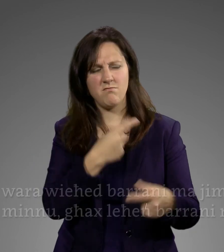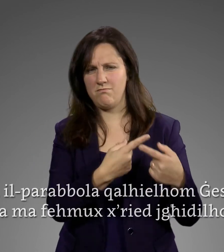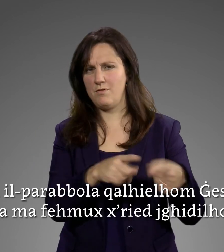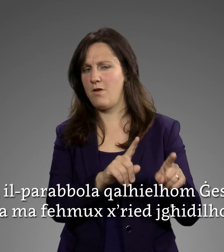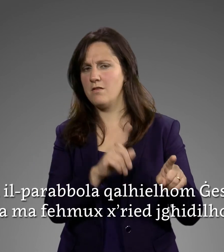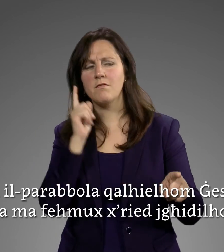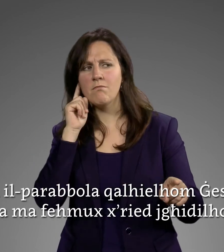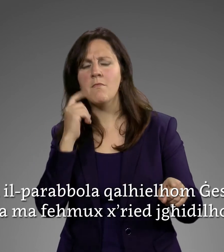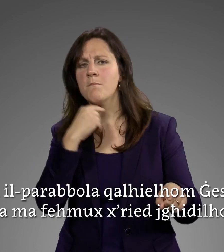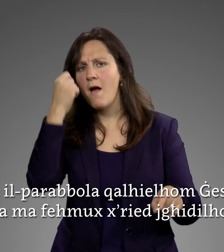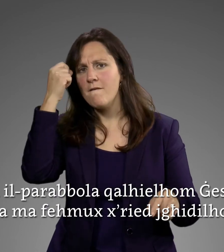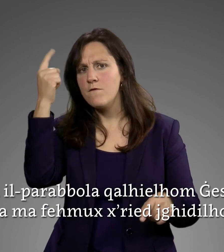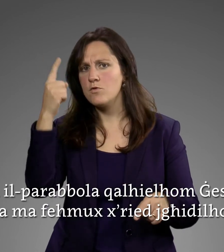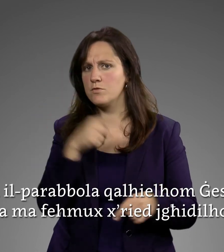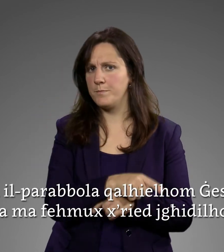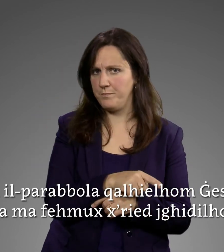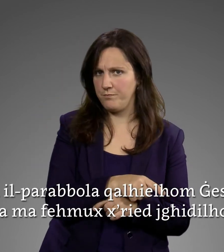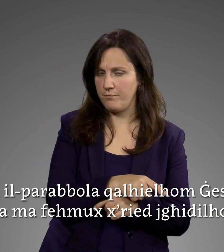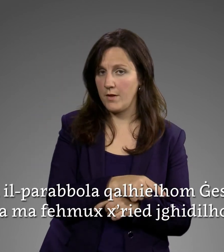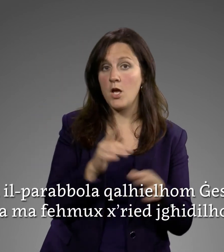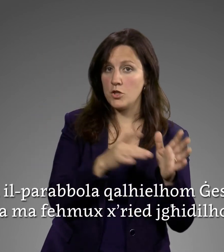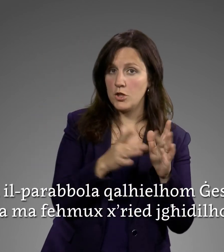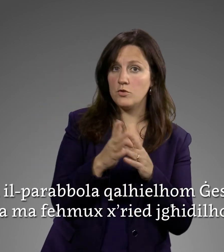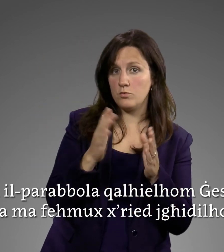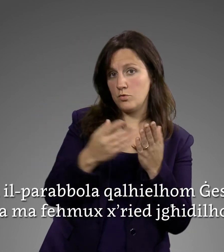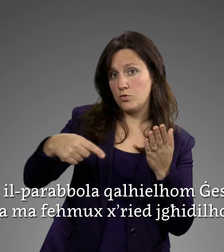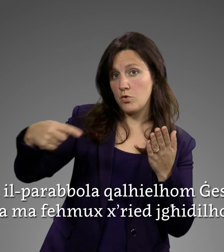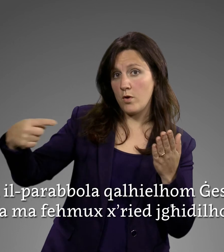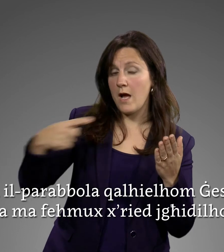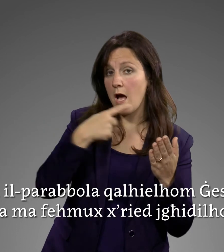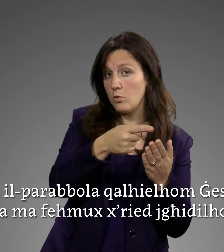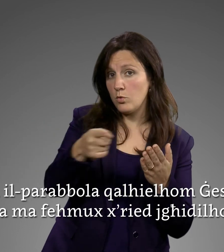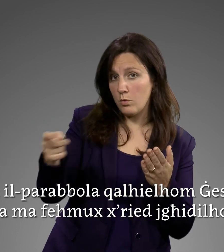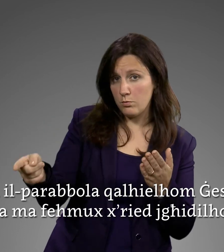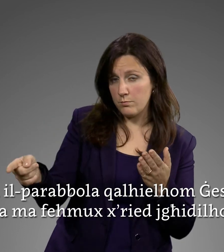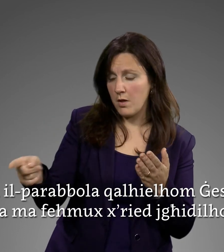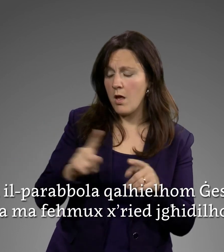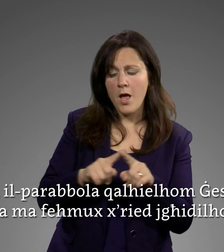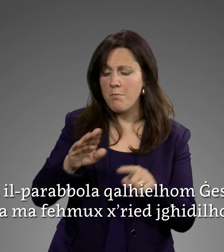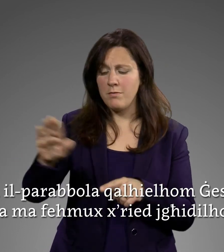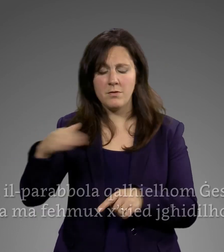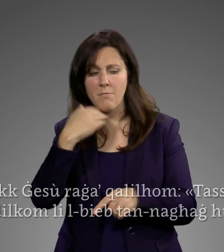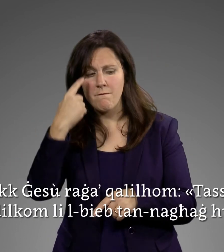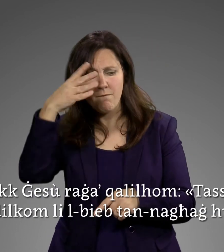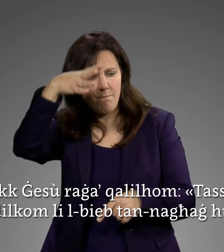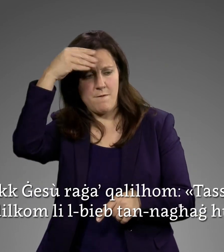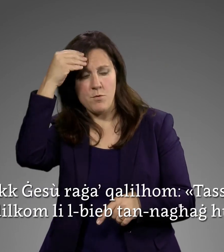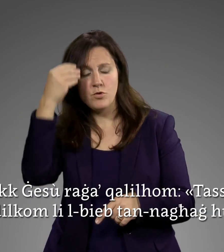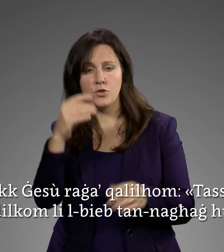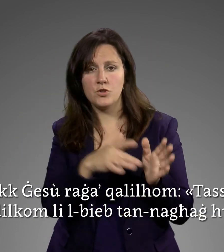Din il-parabola qalilhom Ġesu, iżduma ma femux xit jgħidilhom biha. Għalhekk Ġesù